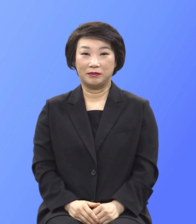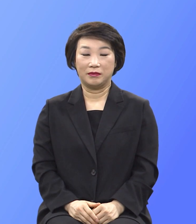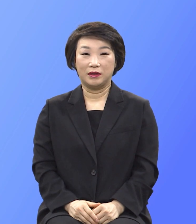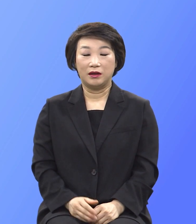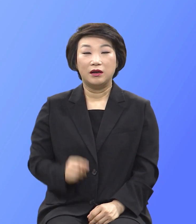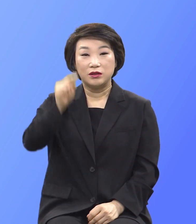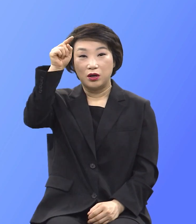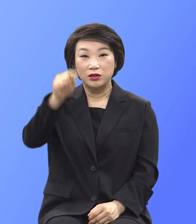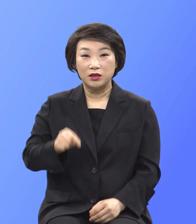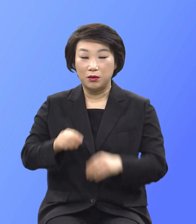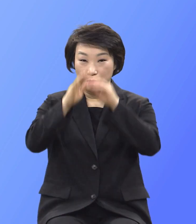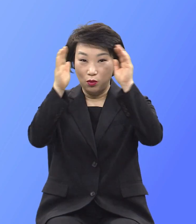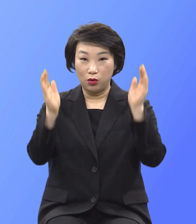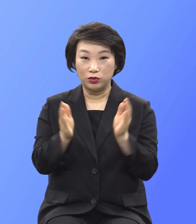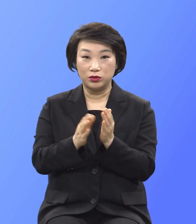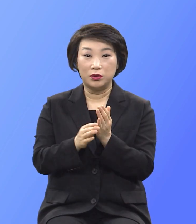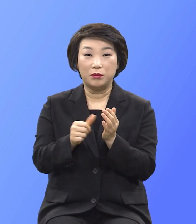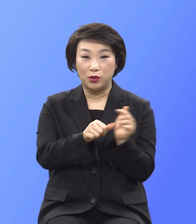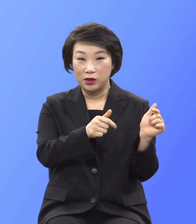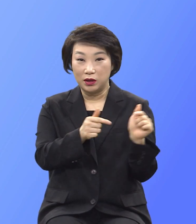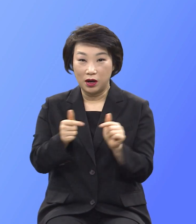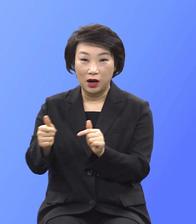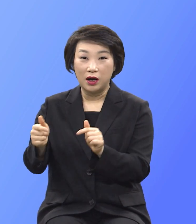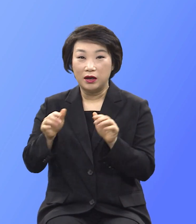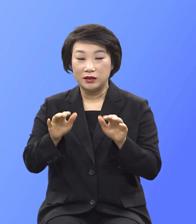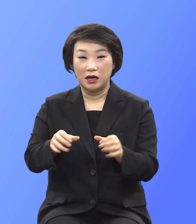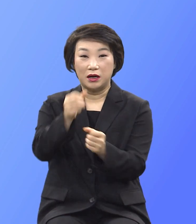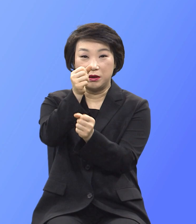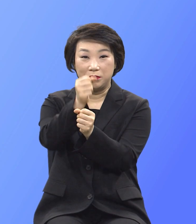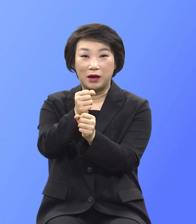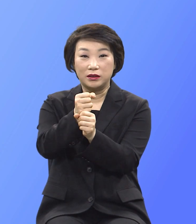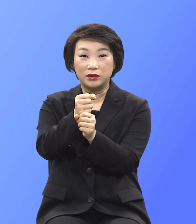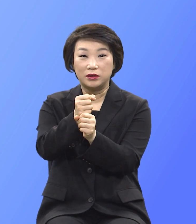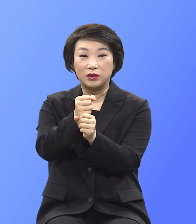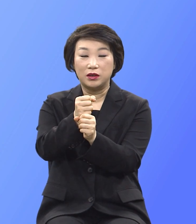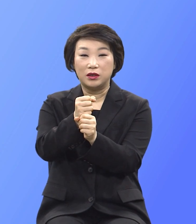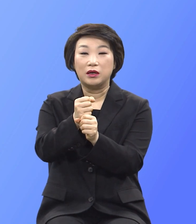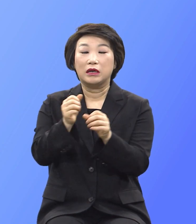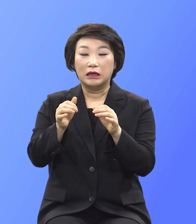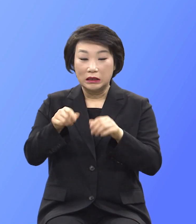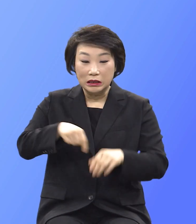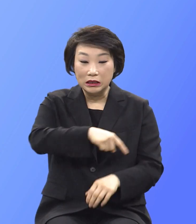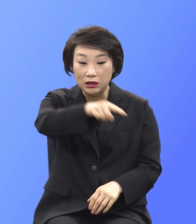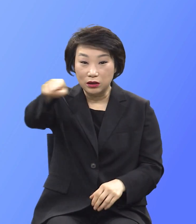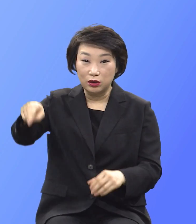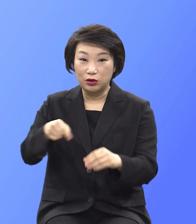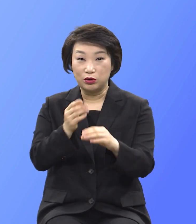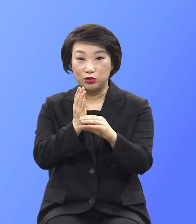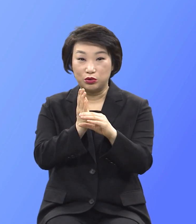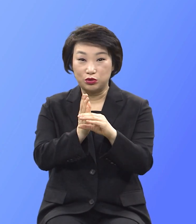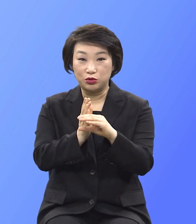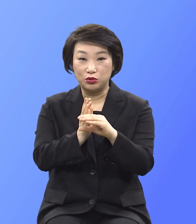하나님께서 천지의 모든 만물을 지으신 피조물 가운데서